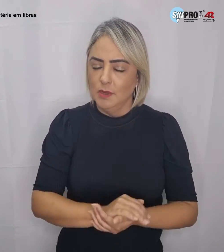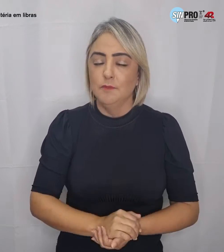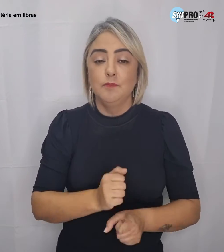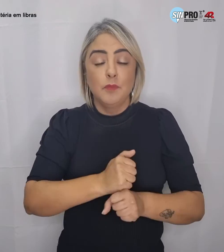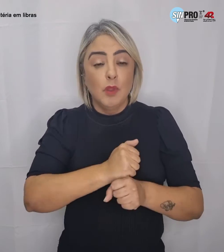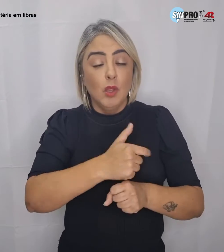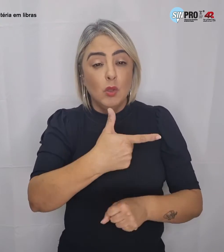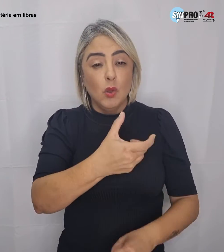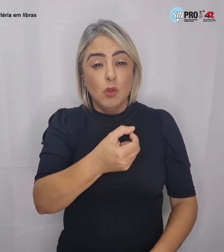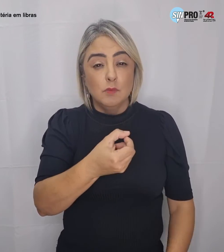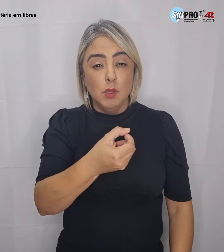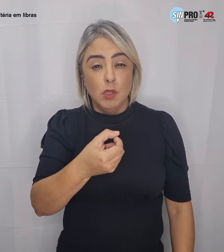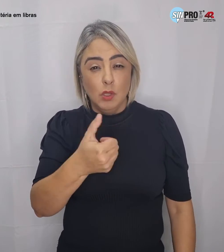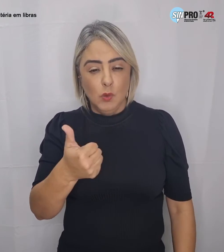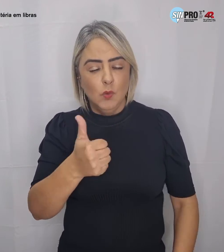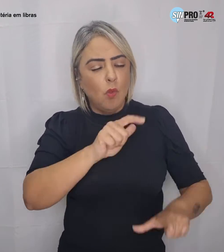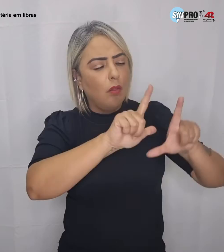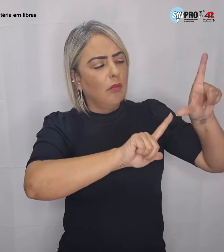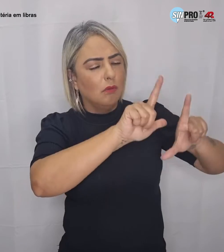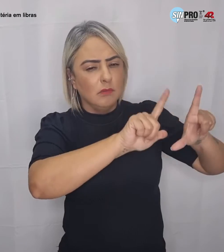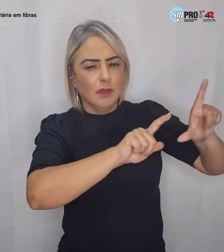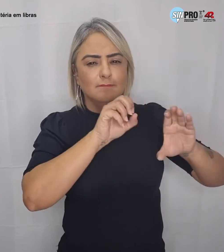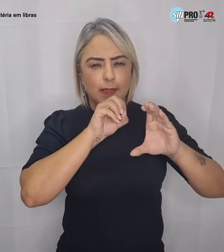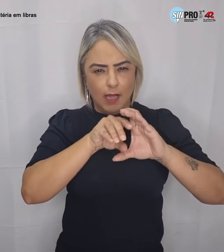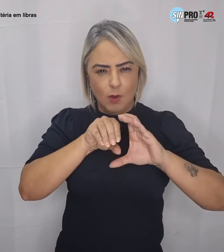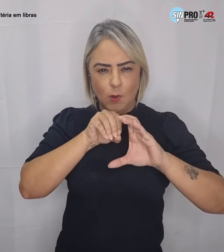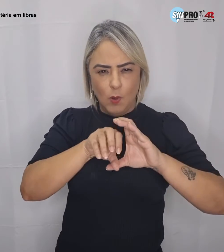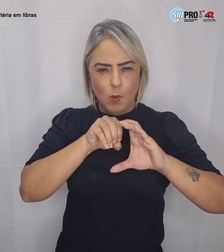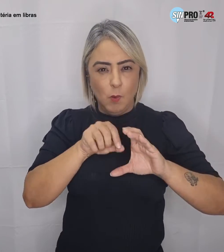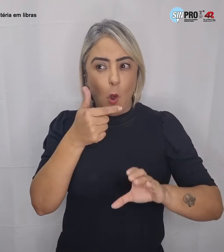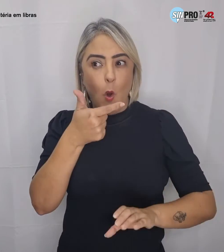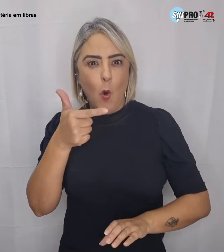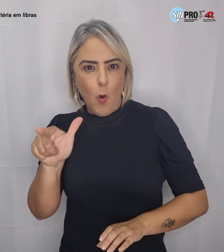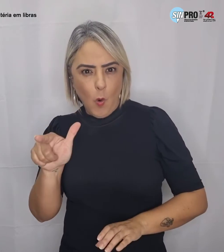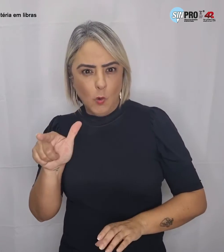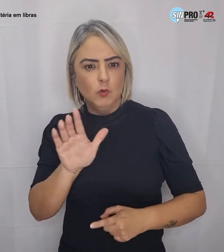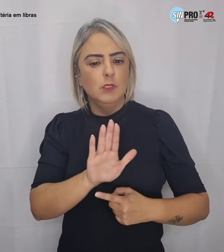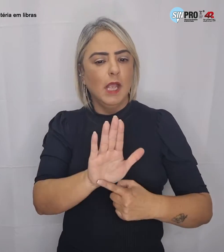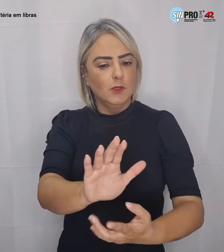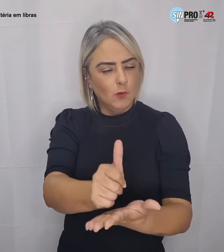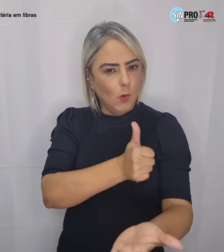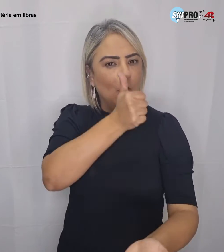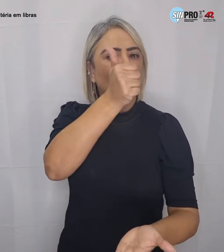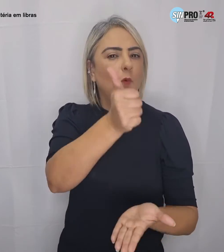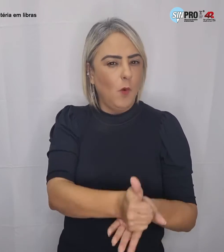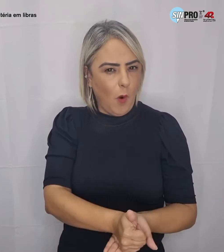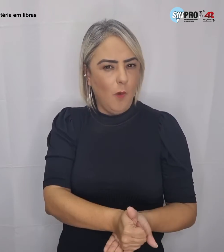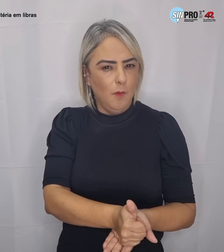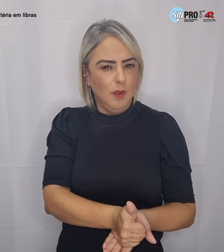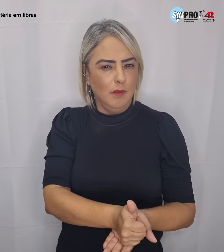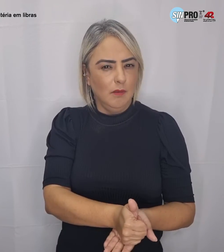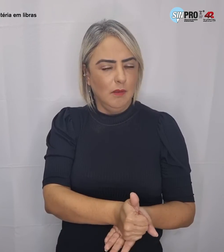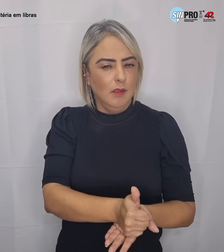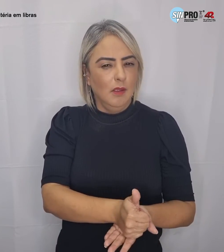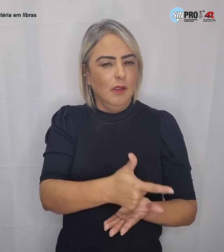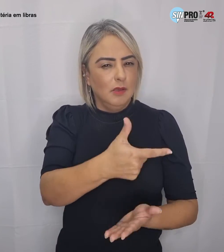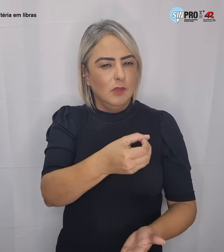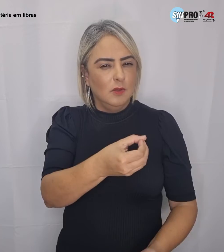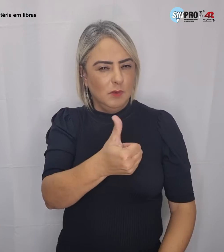Em 2001, o Jornal Nacional da TV Globo, outro veículo que ajudou a construir o golpe de